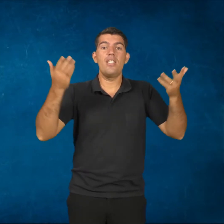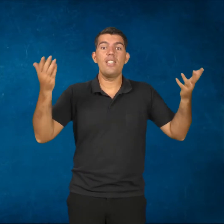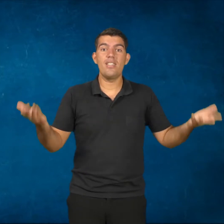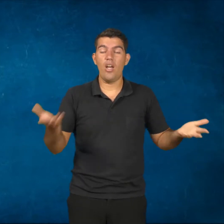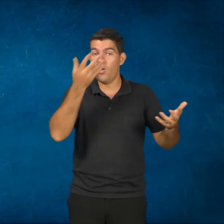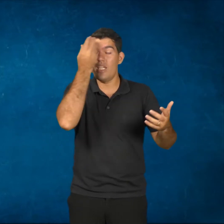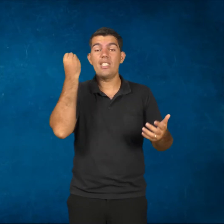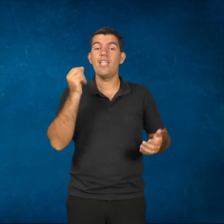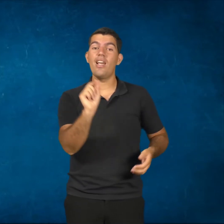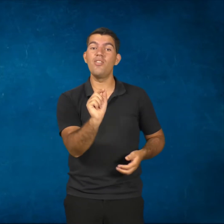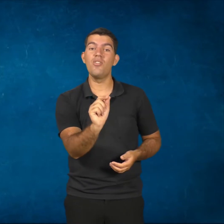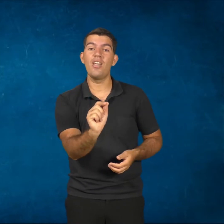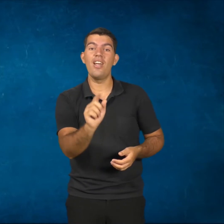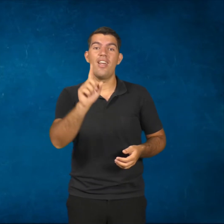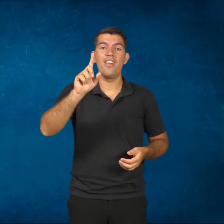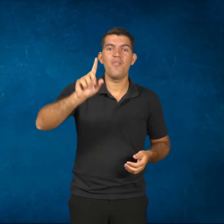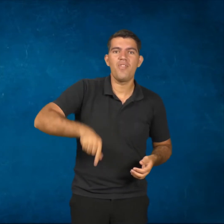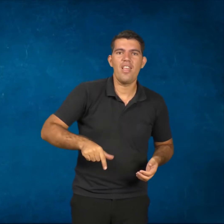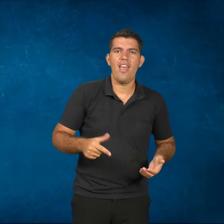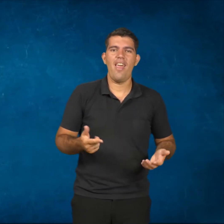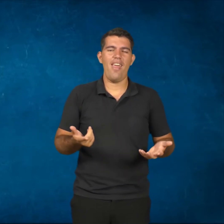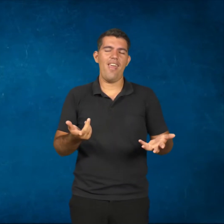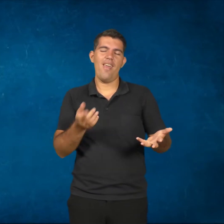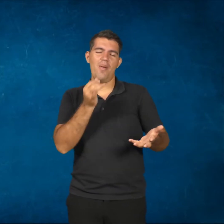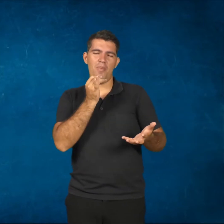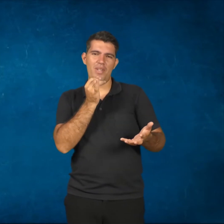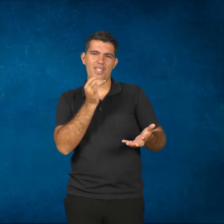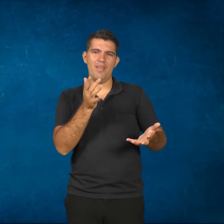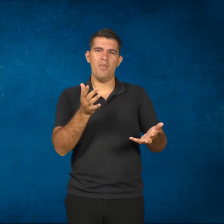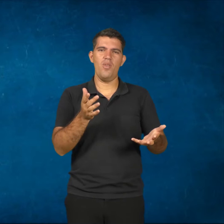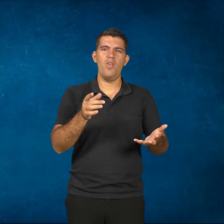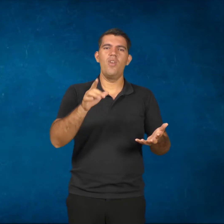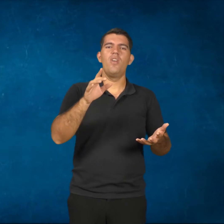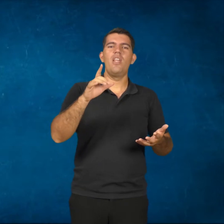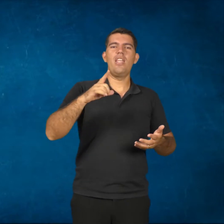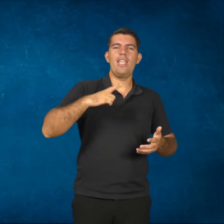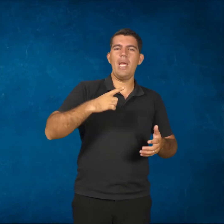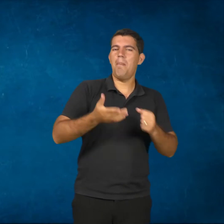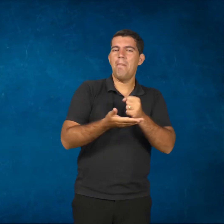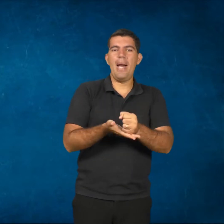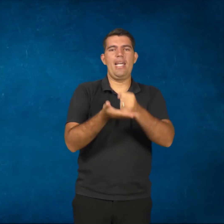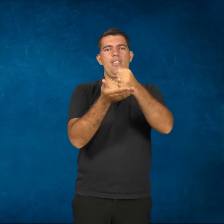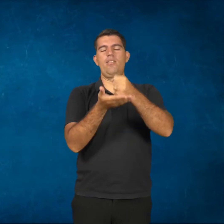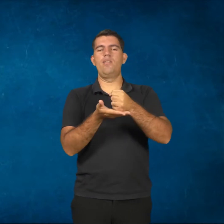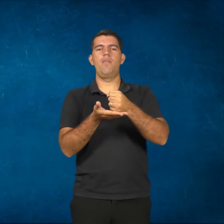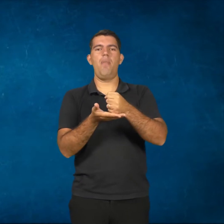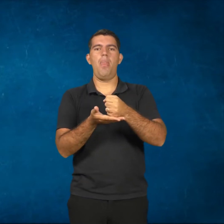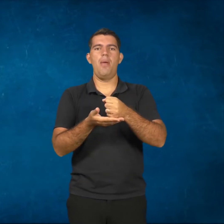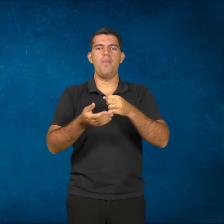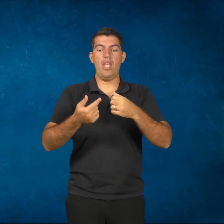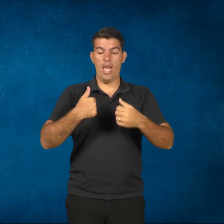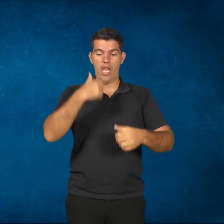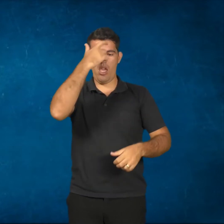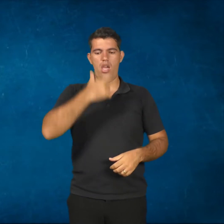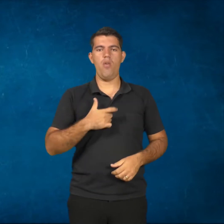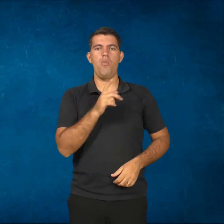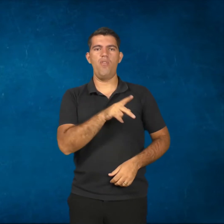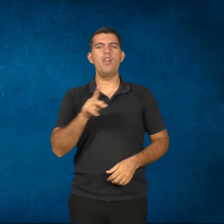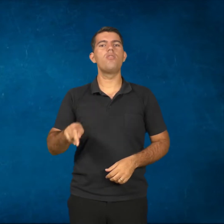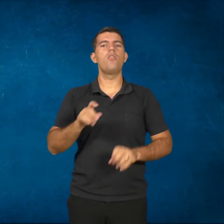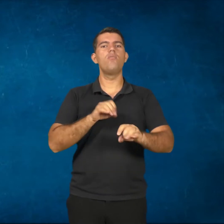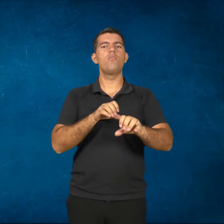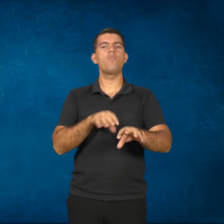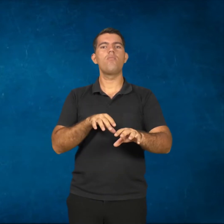Você está se esquecendo de que o fundamental do educador